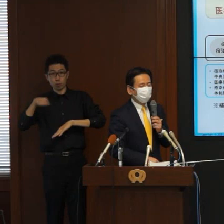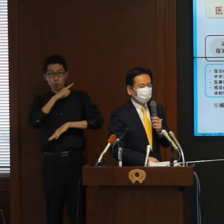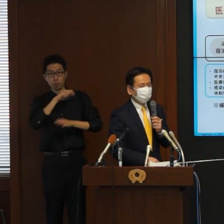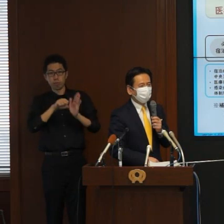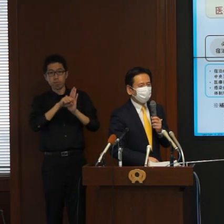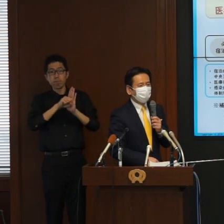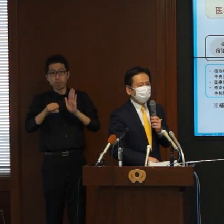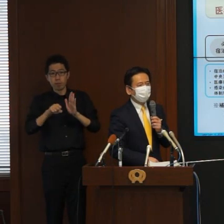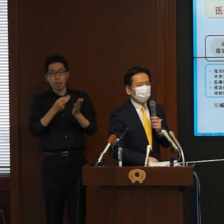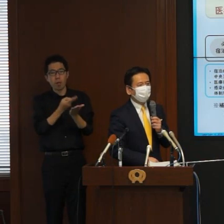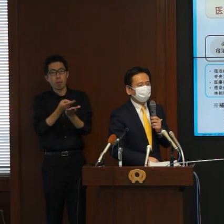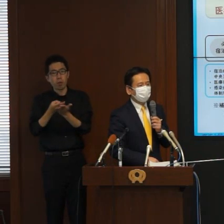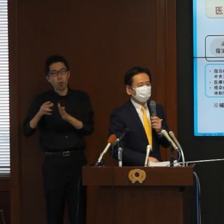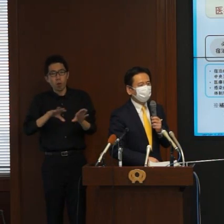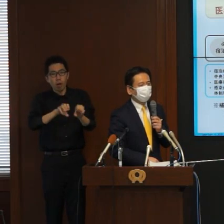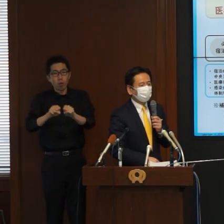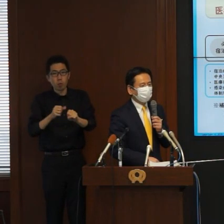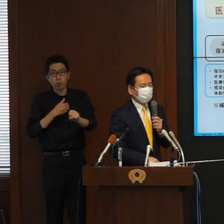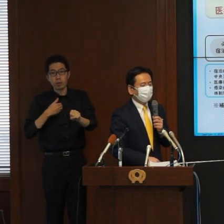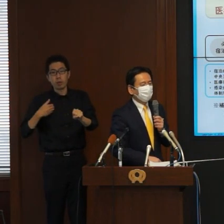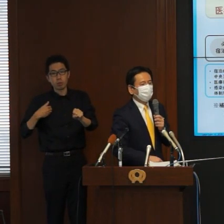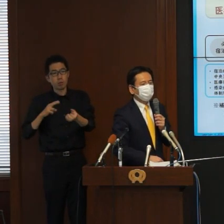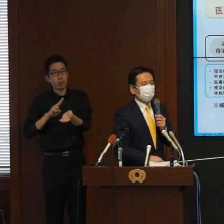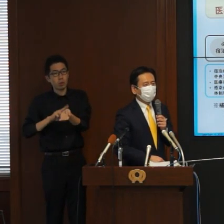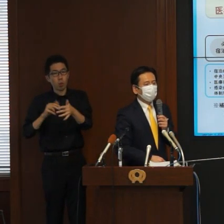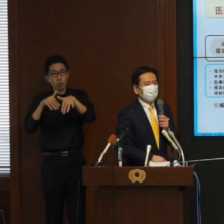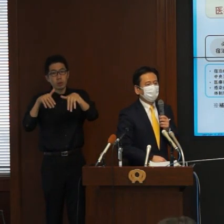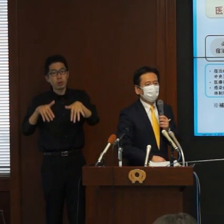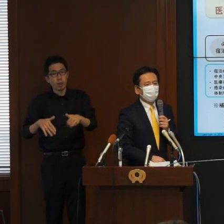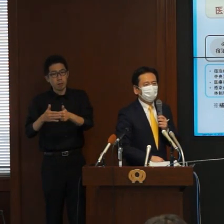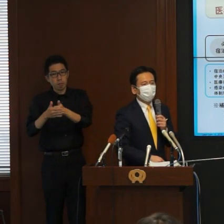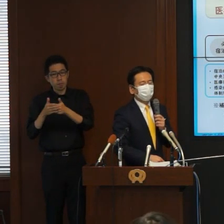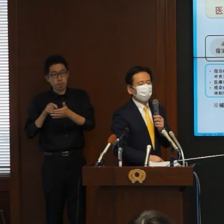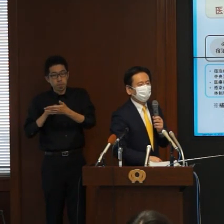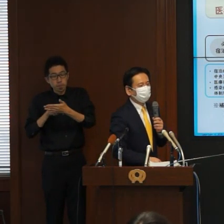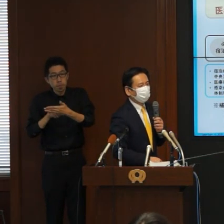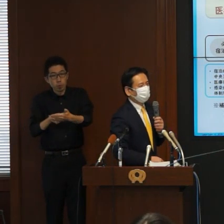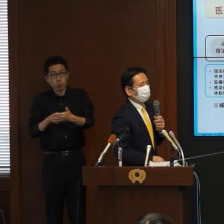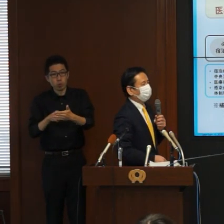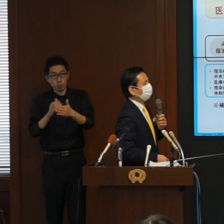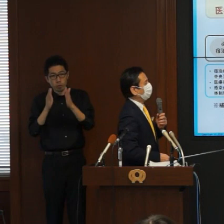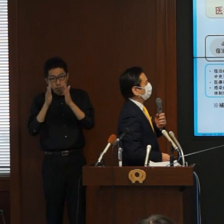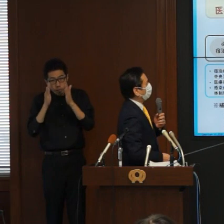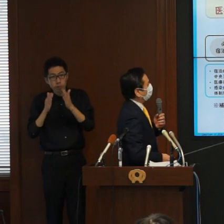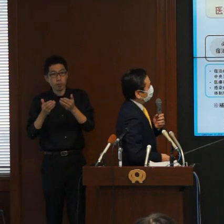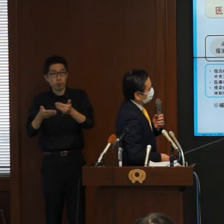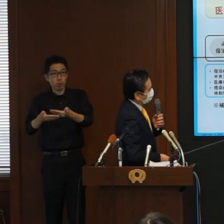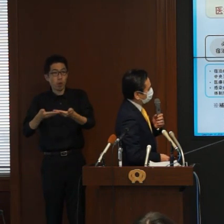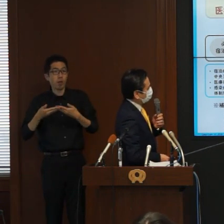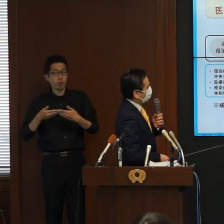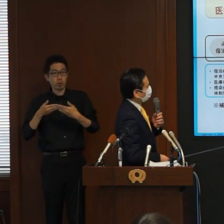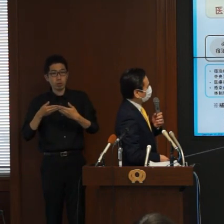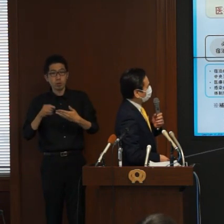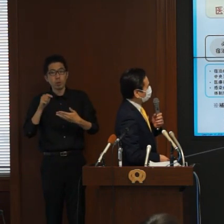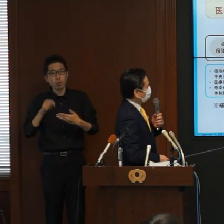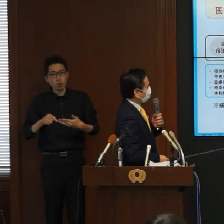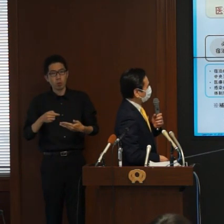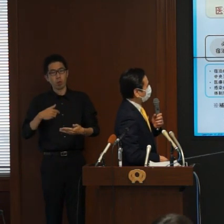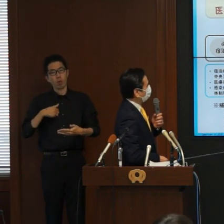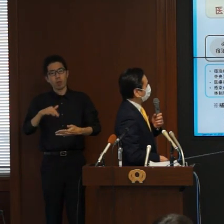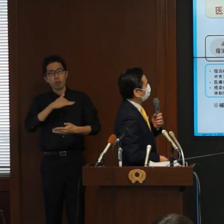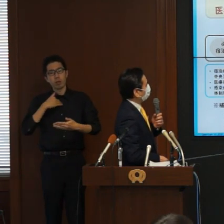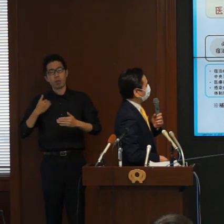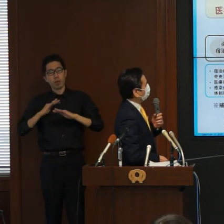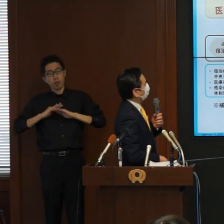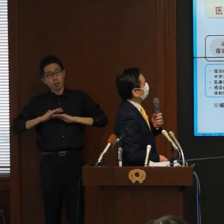療機関の本当に皆さん方の努力の賜物もあって、それが我々にとっての安心材料の一つにな